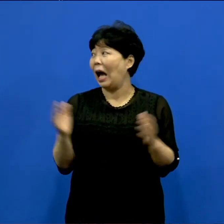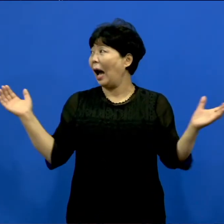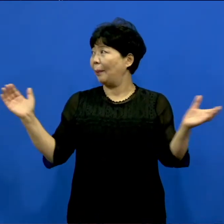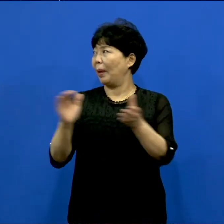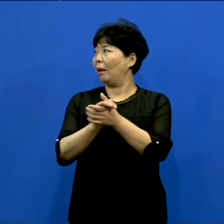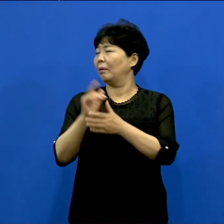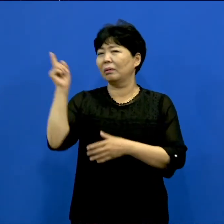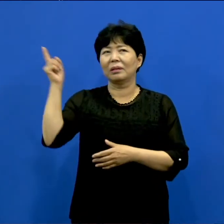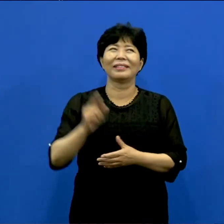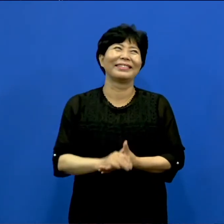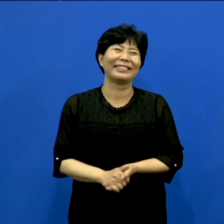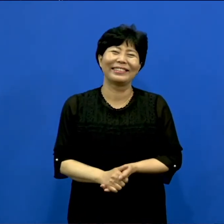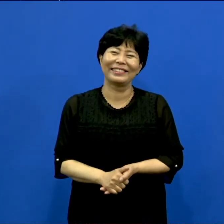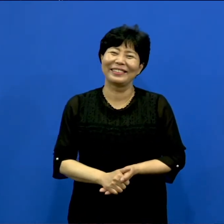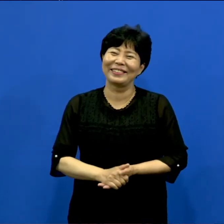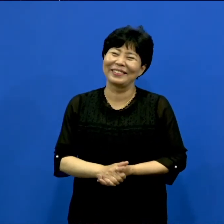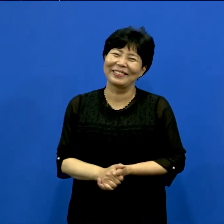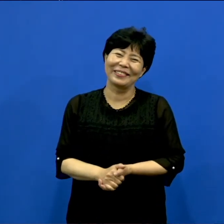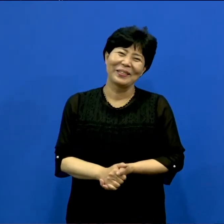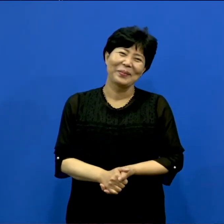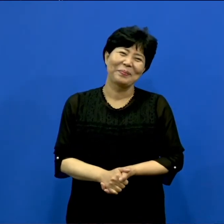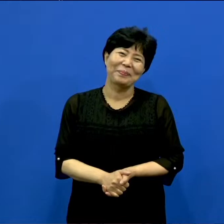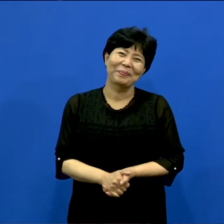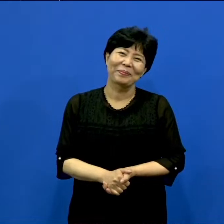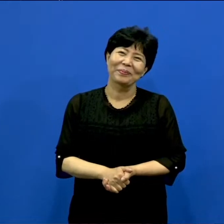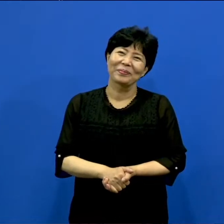문제가 다 있거든요.